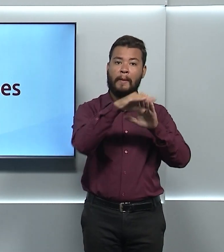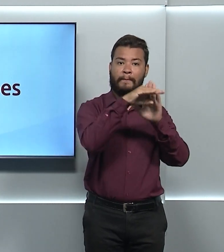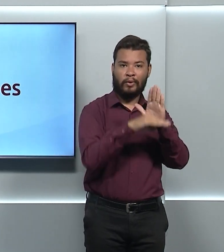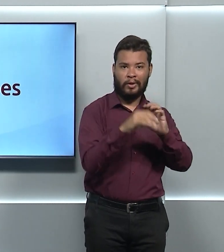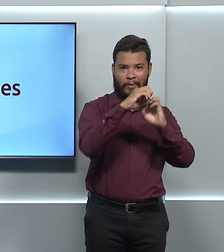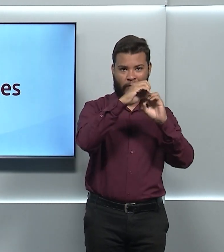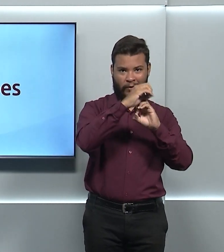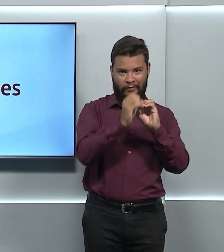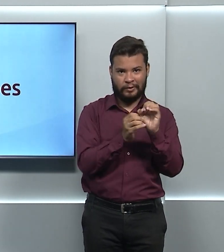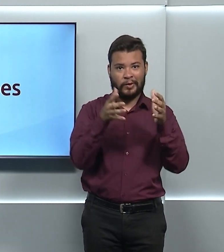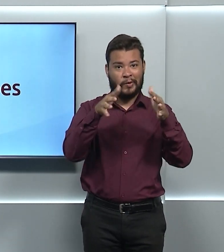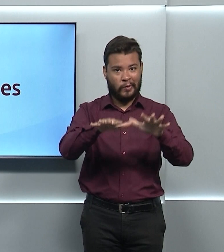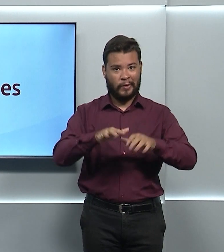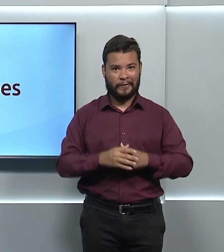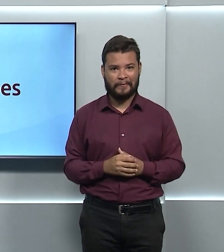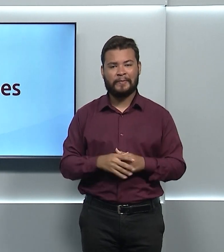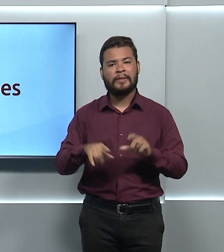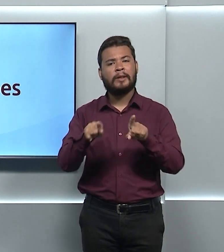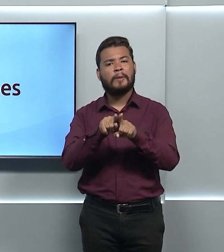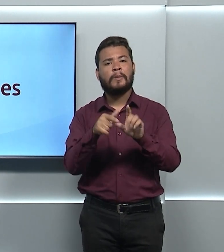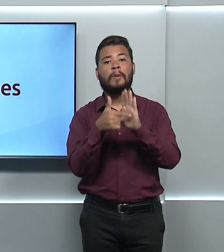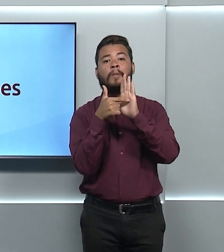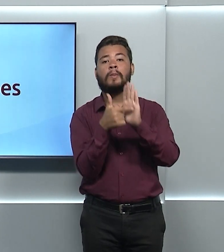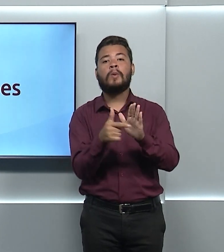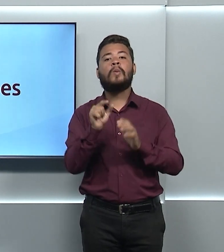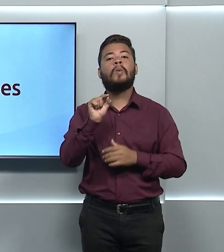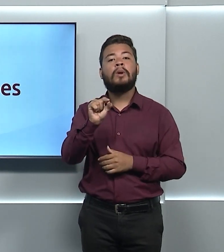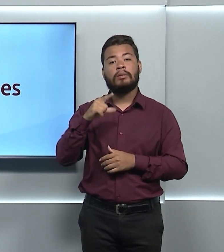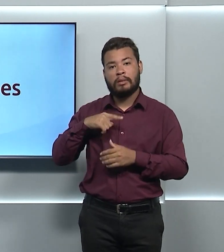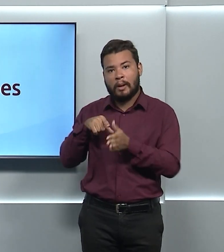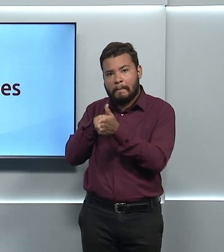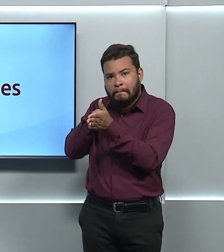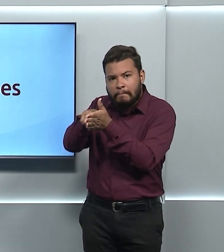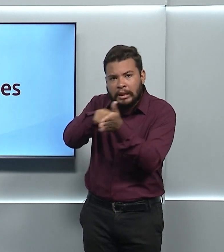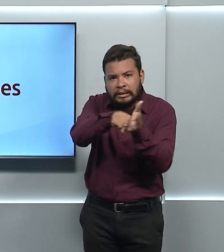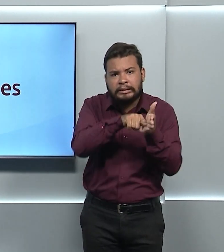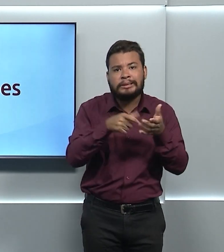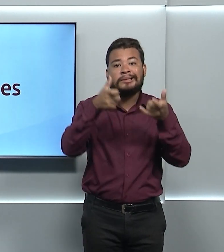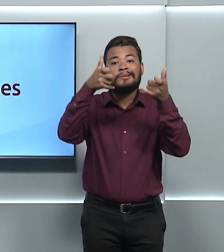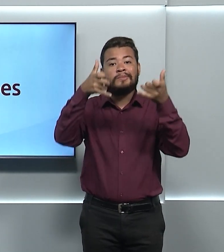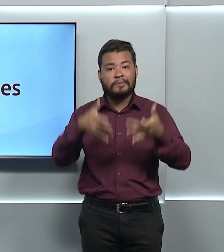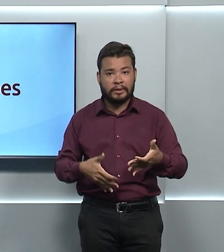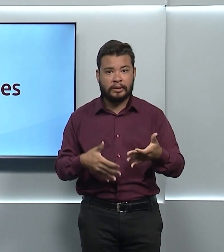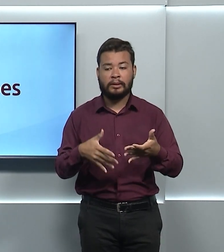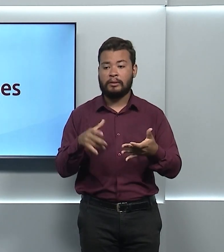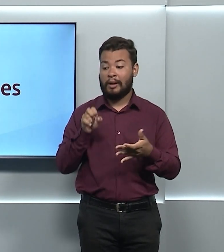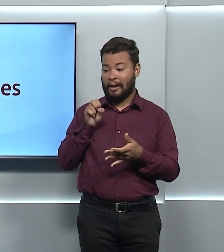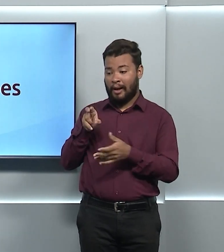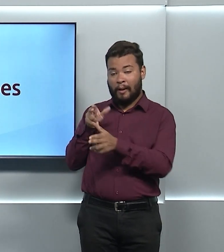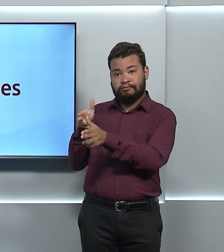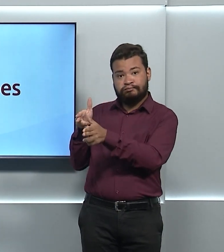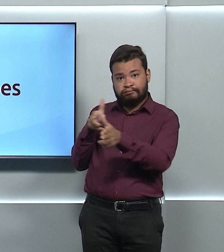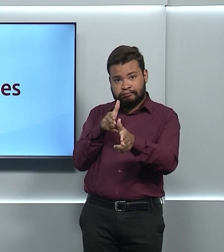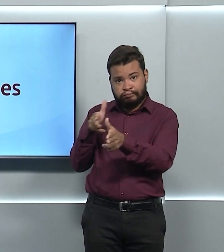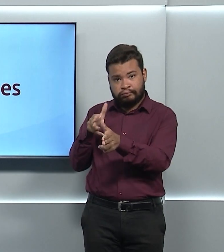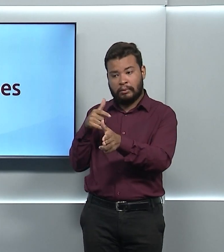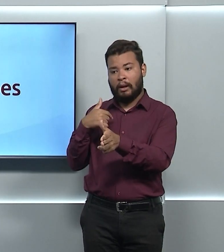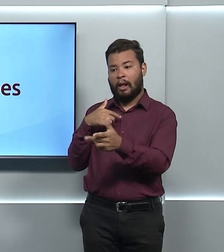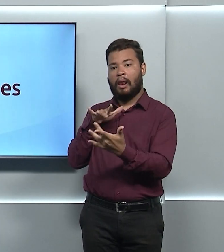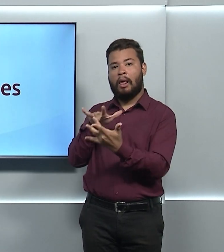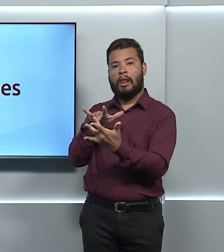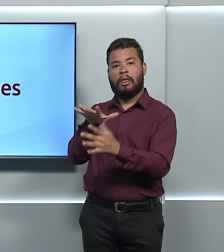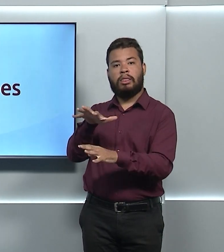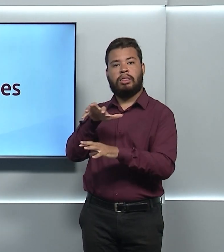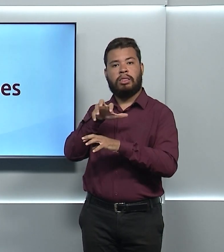Inclui. E também vamos te mostrar uma pesquisa que trata da relação entre a exposição aos agrotóxicos